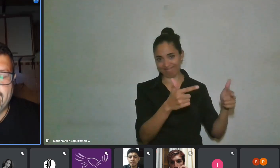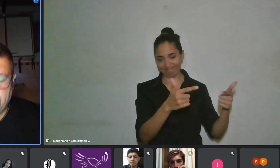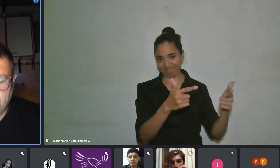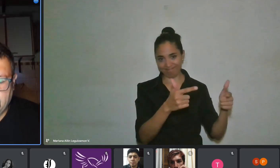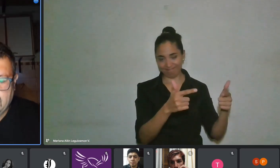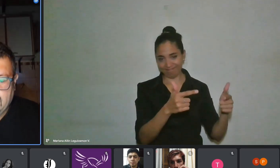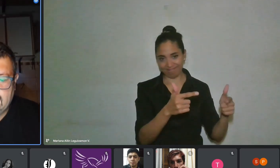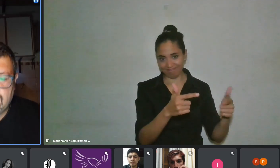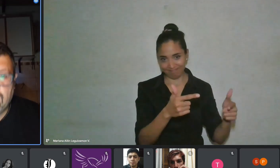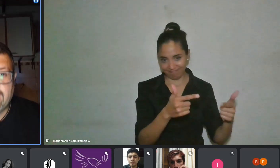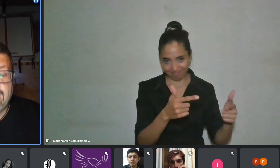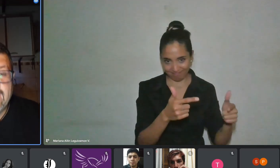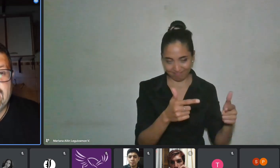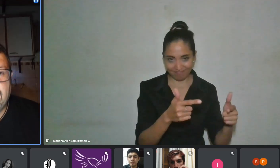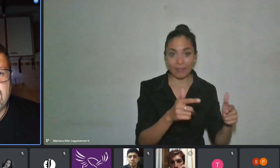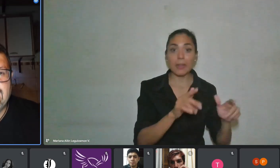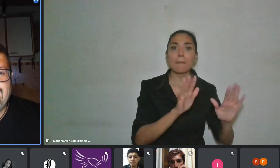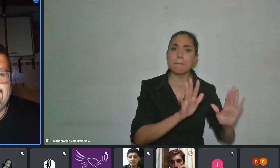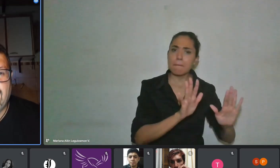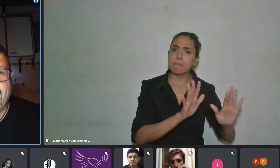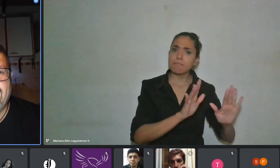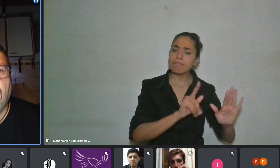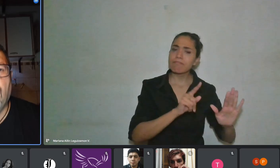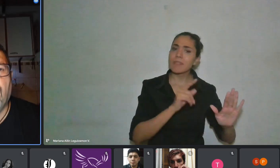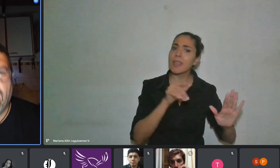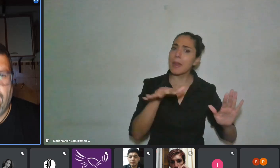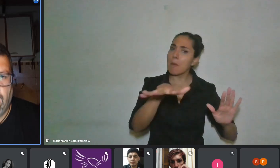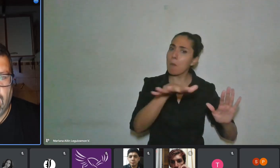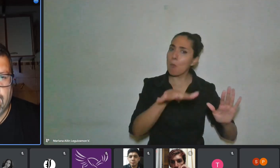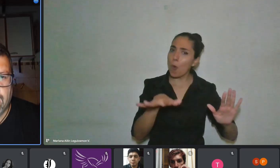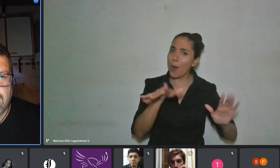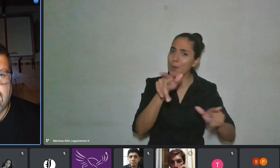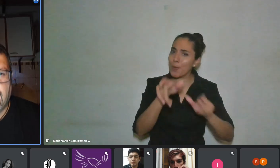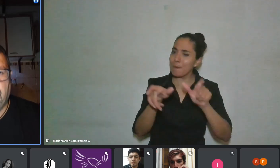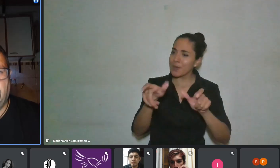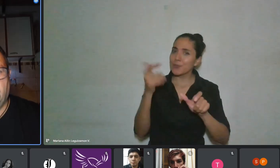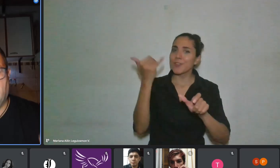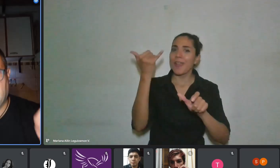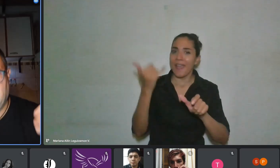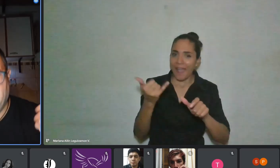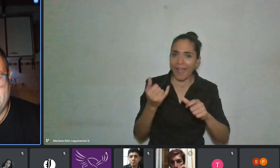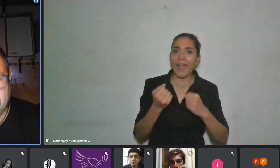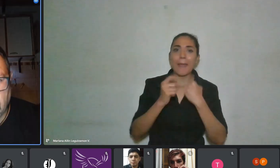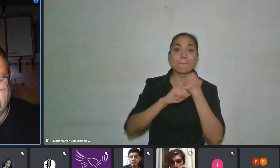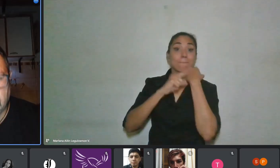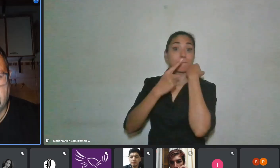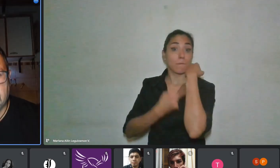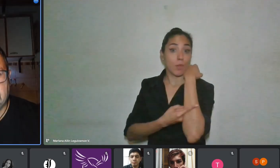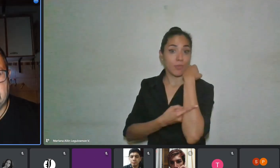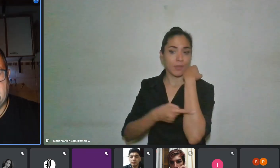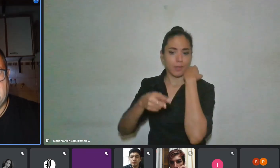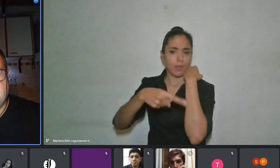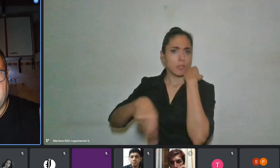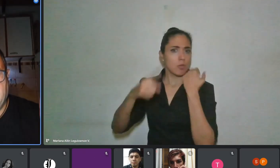época, sino que evidentemente estaba en el pueblo. El pueblo se levantó,